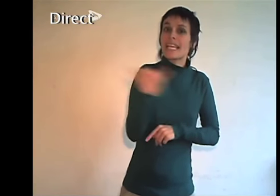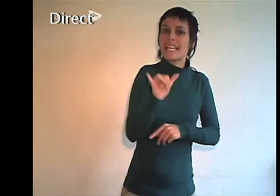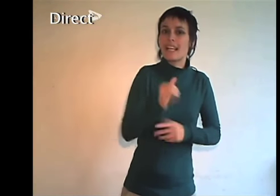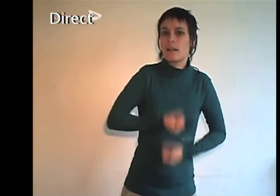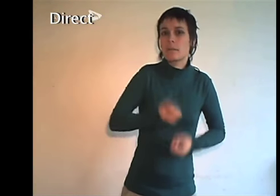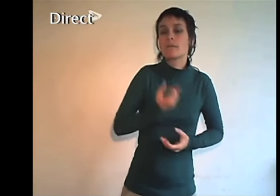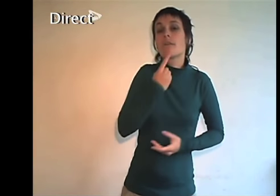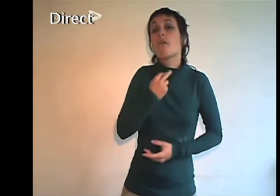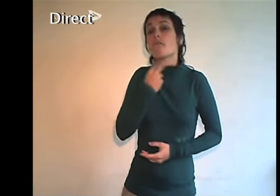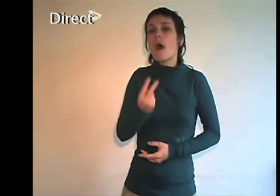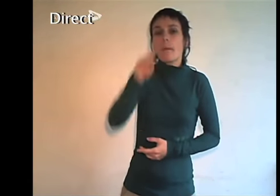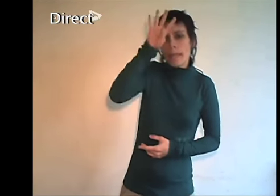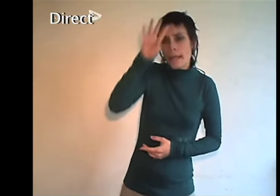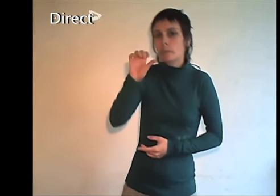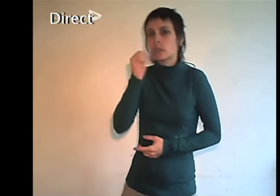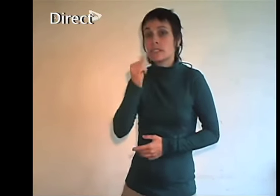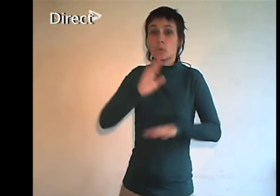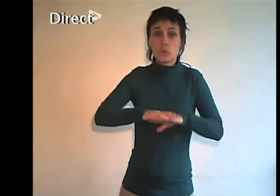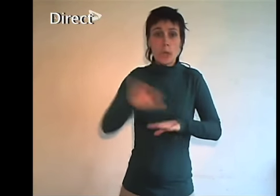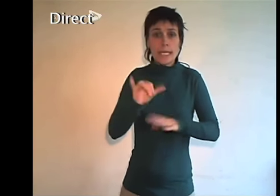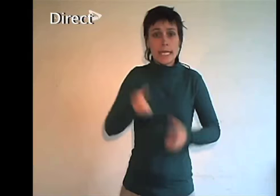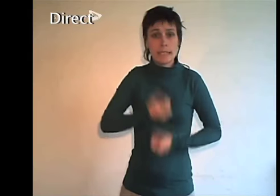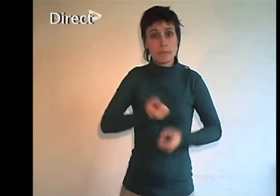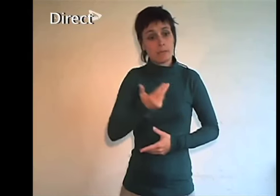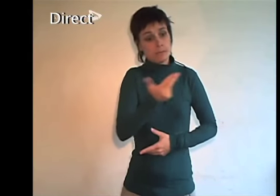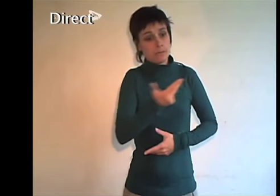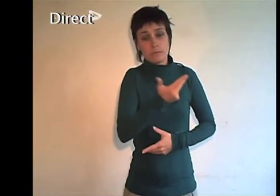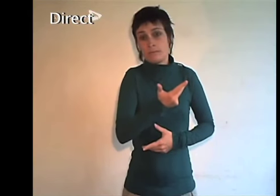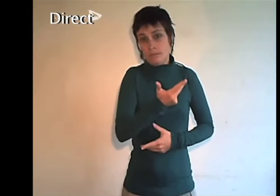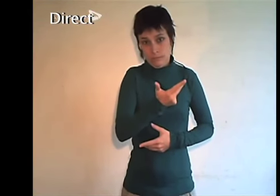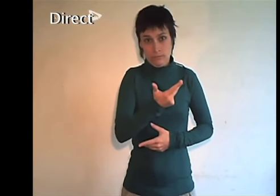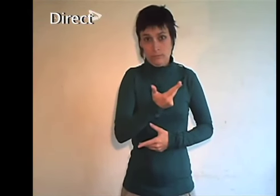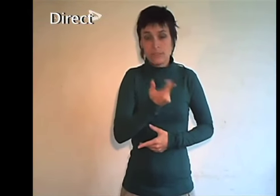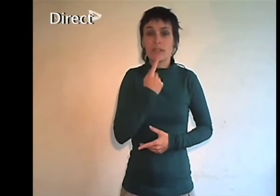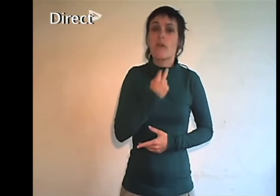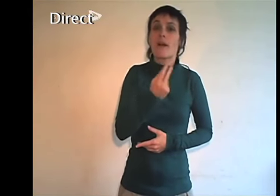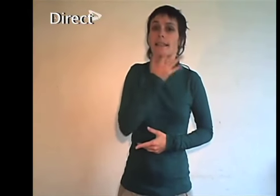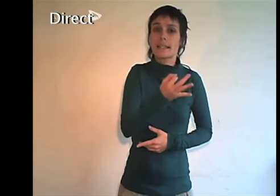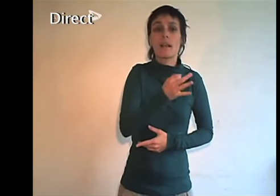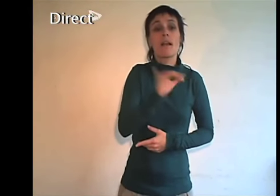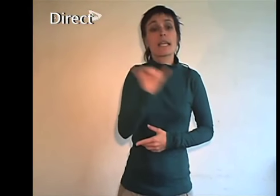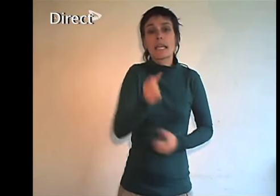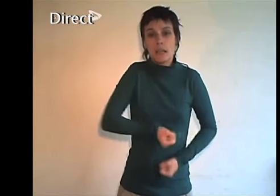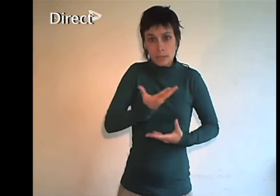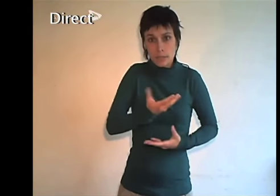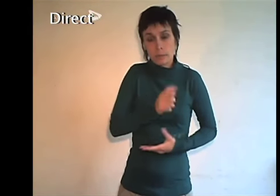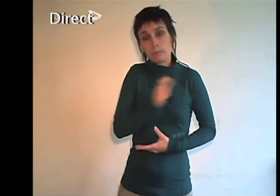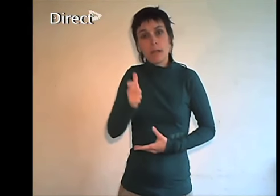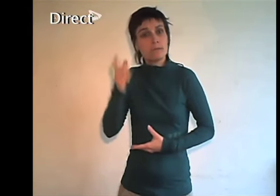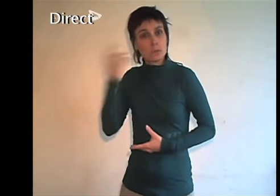parole. Lorsque vous entendez Bénédicte ou Blandine, le plus souvent il s'agit de Patrick, Jacques, Janine, une voix vous l'indique. Pour les